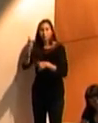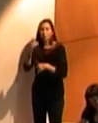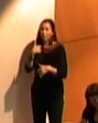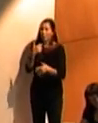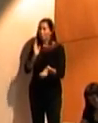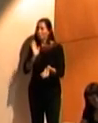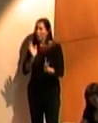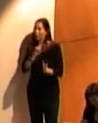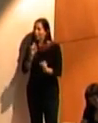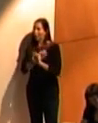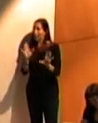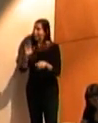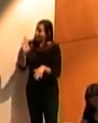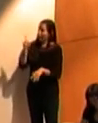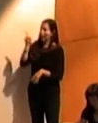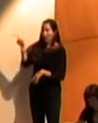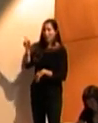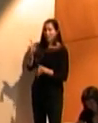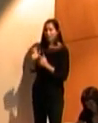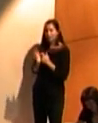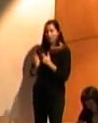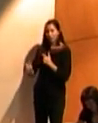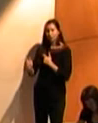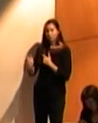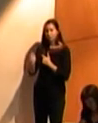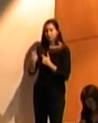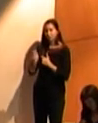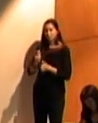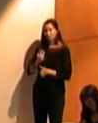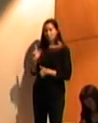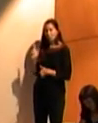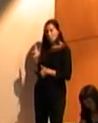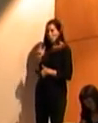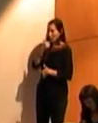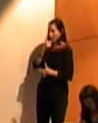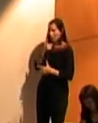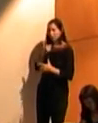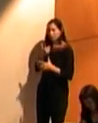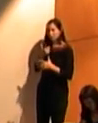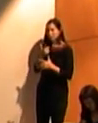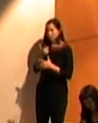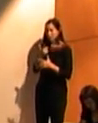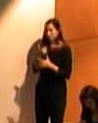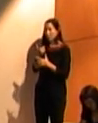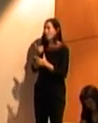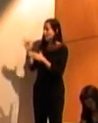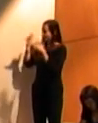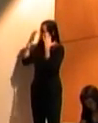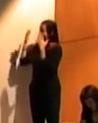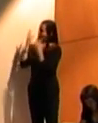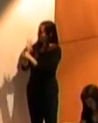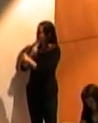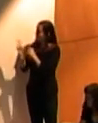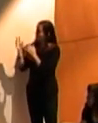mais c'est une démarche sur laquelle nous on s'inspire et qu'on réinterprète dans l'architecture, mais sur lequel on n'est